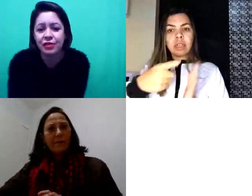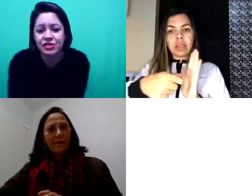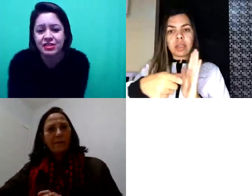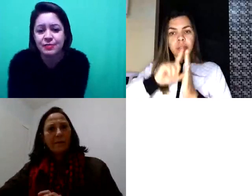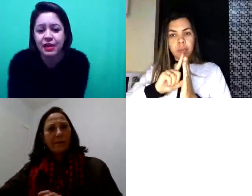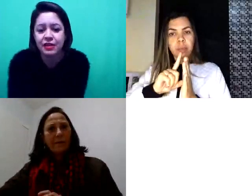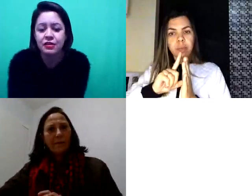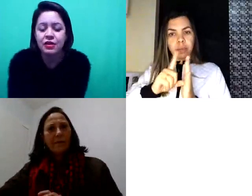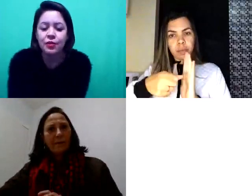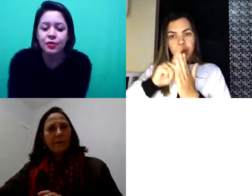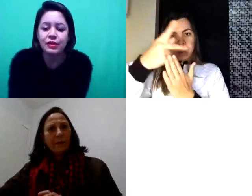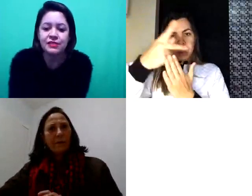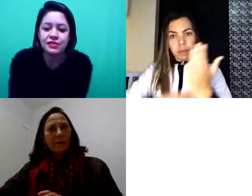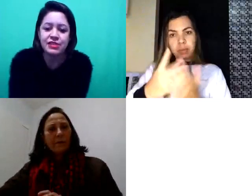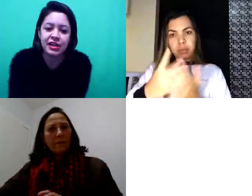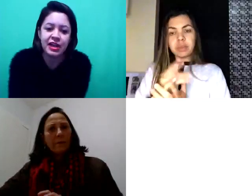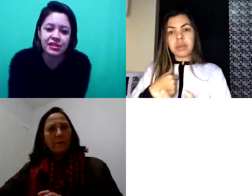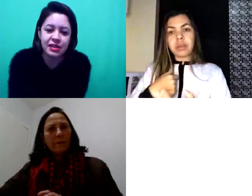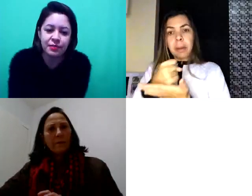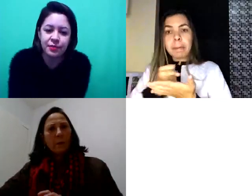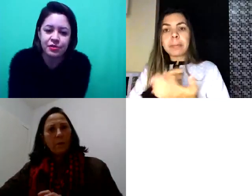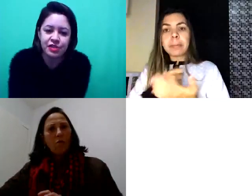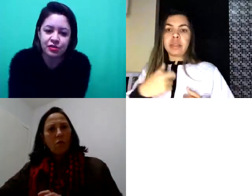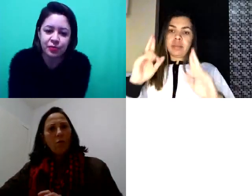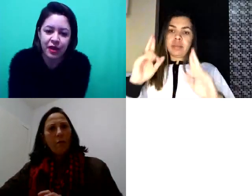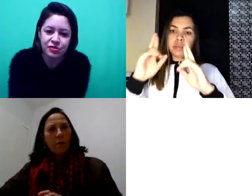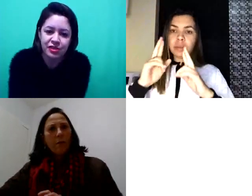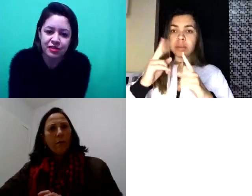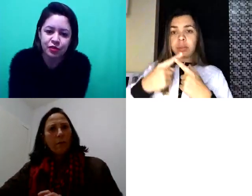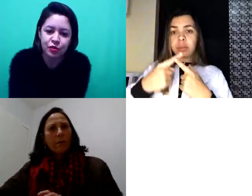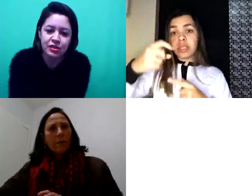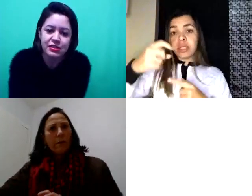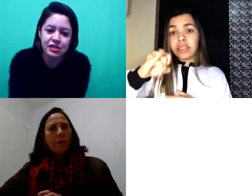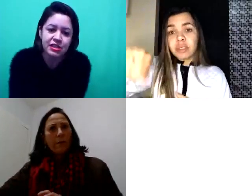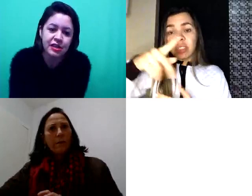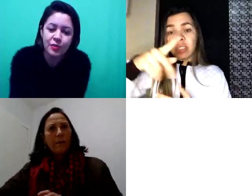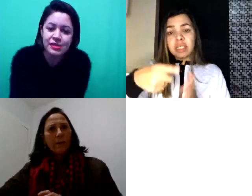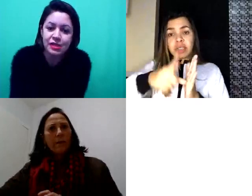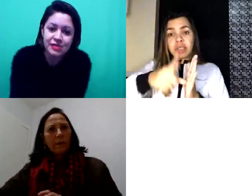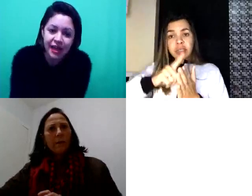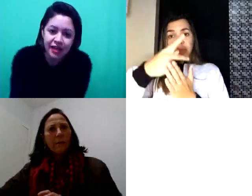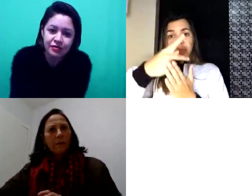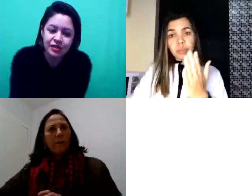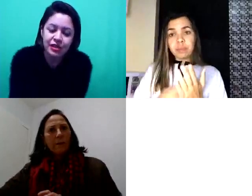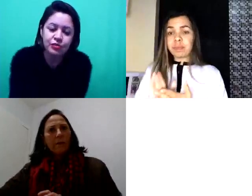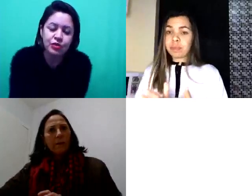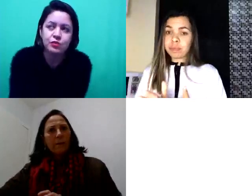gente espera, porque se vocês chegarem sem pré-projeto para os orientadores, a gente tem que começar do zero, e o nosso